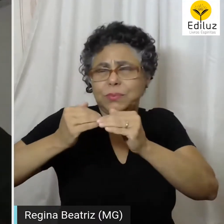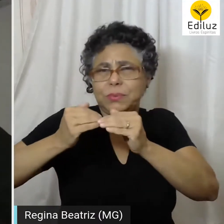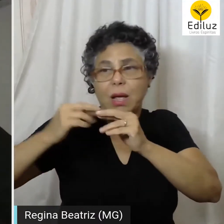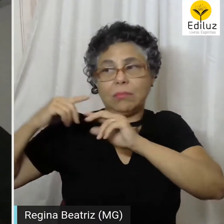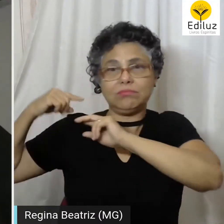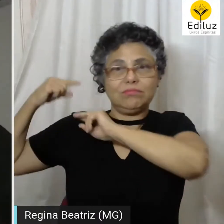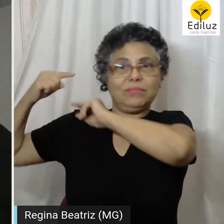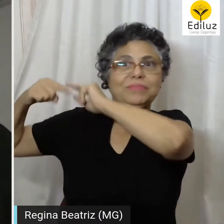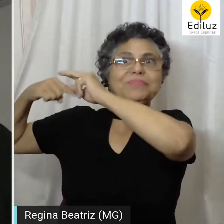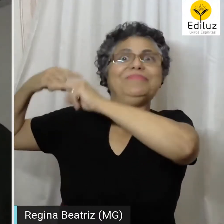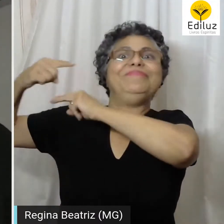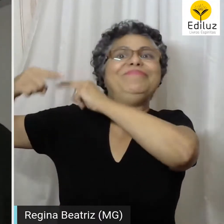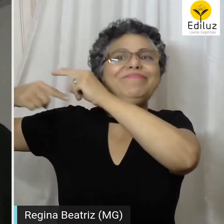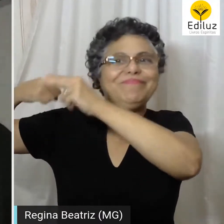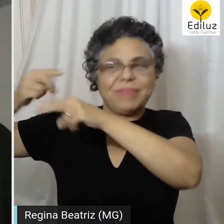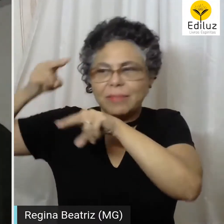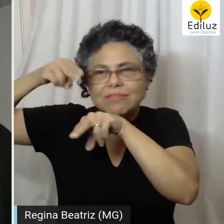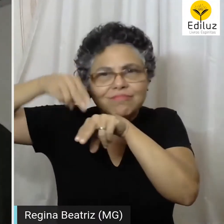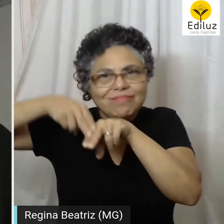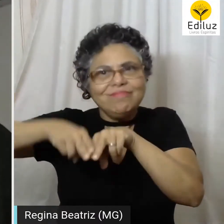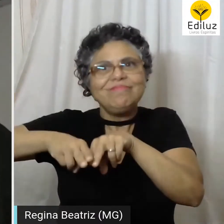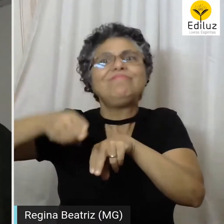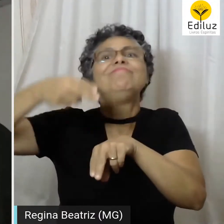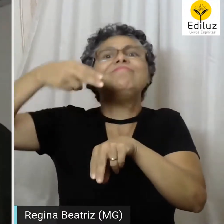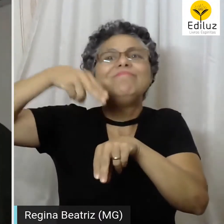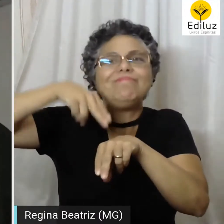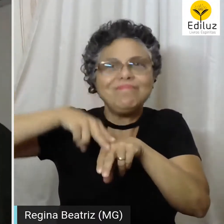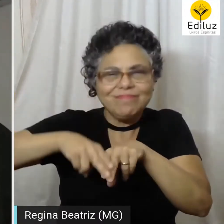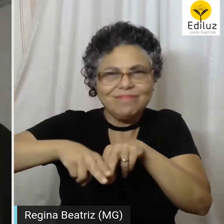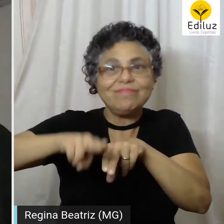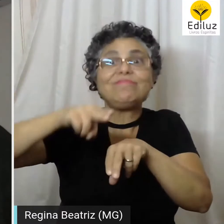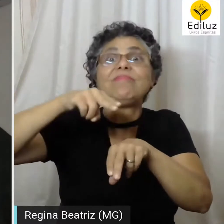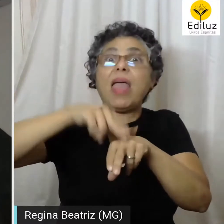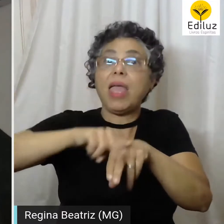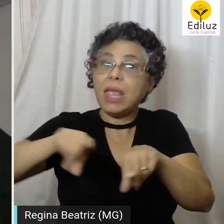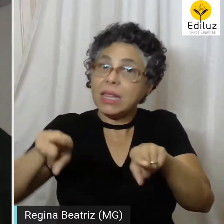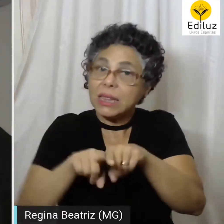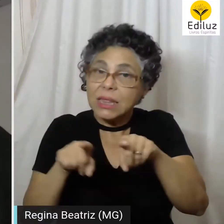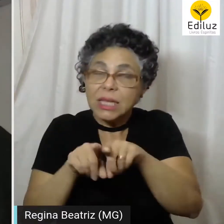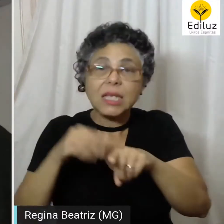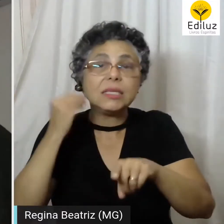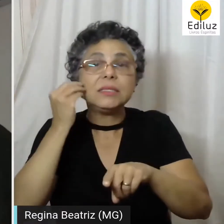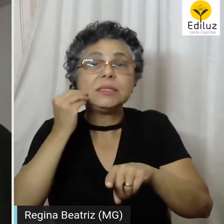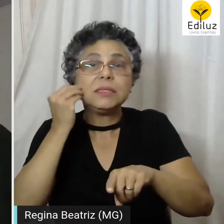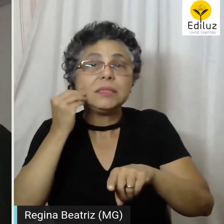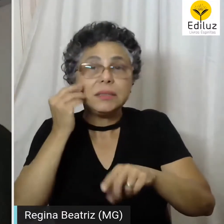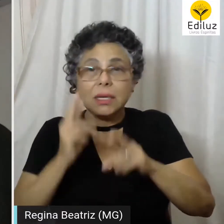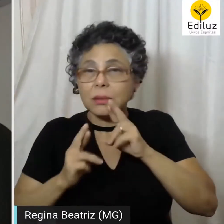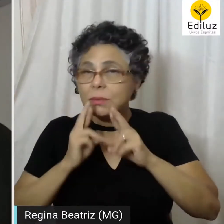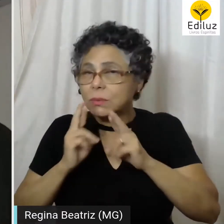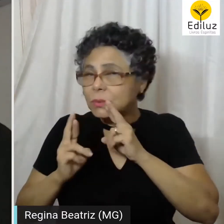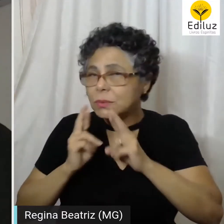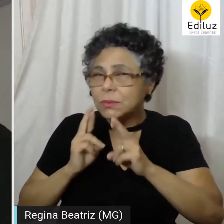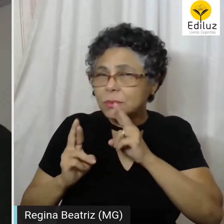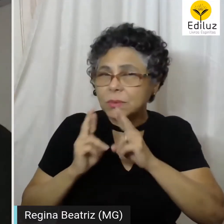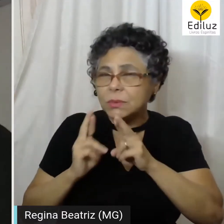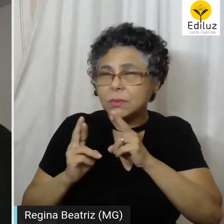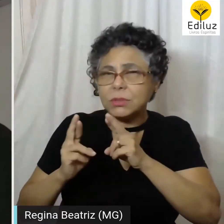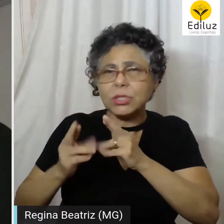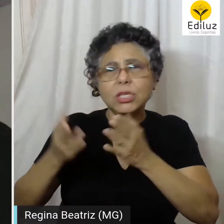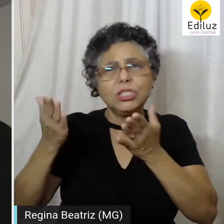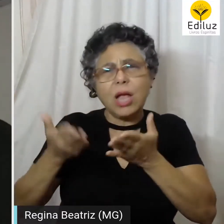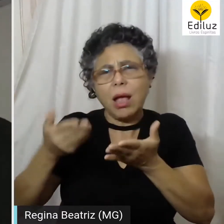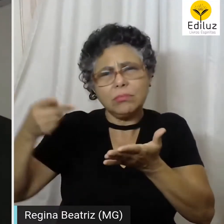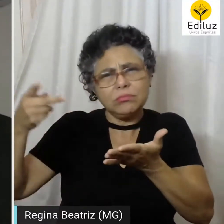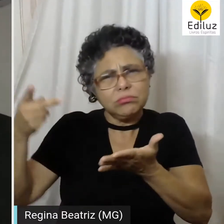das sucessivas reencarnações e ao longo também das experiências relacionais